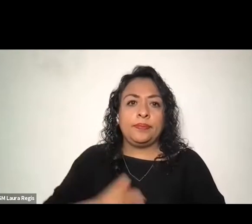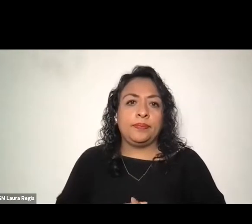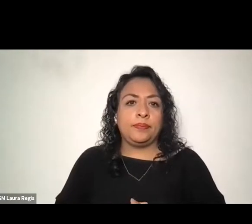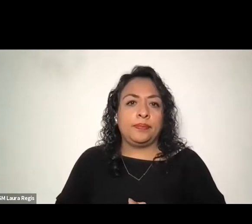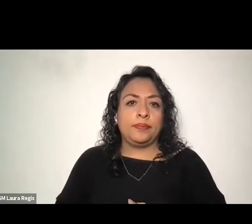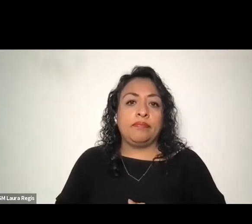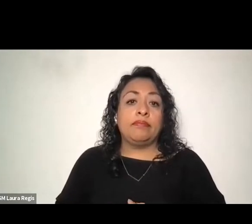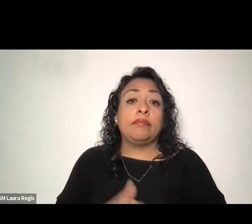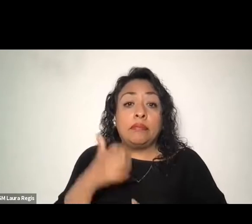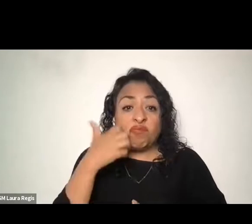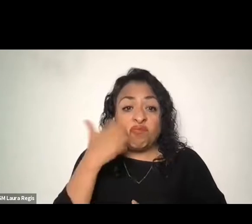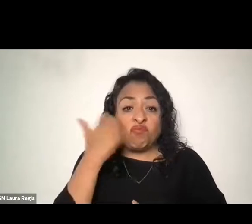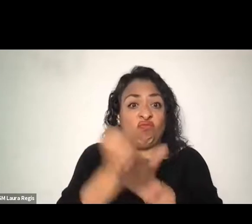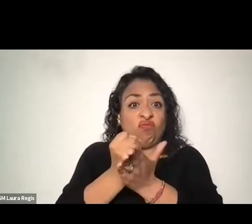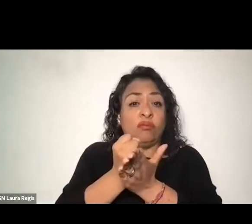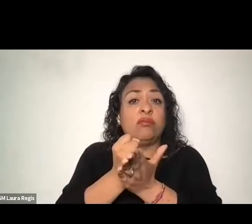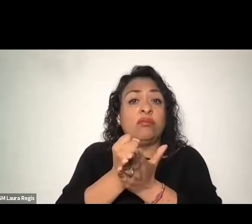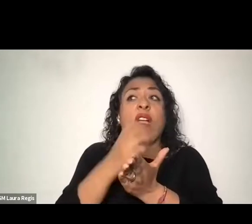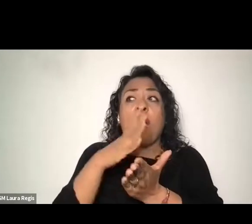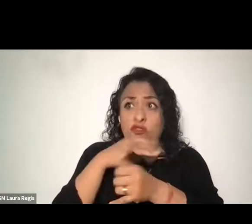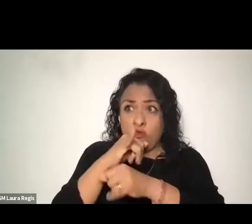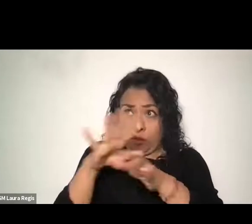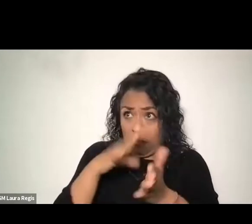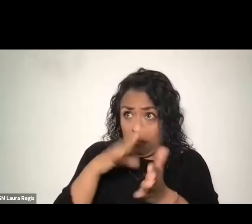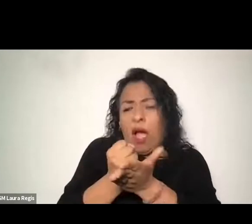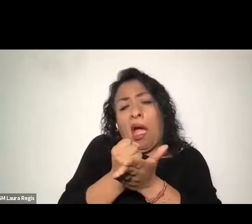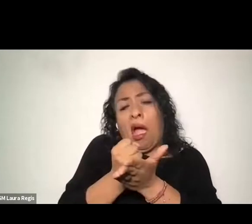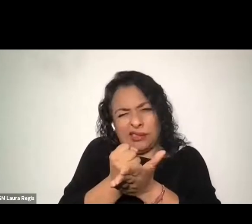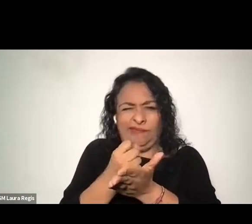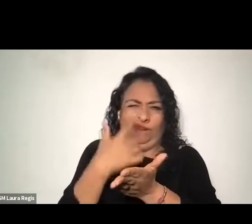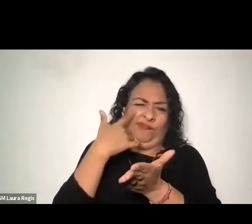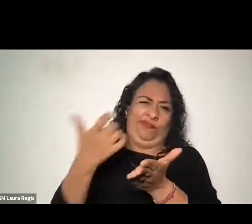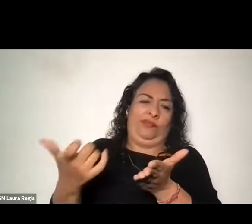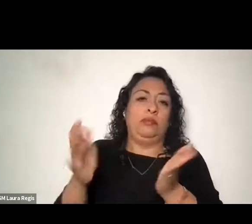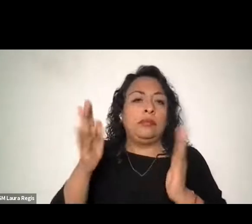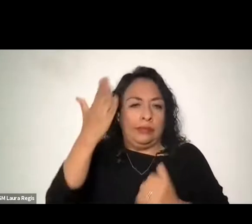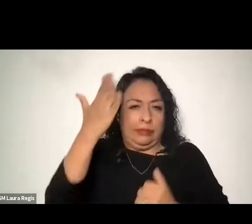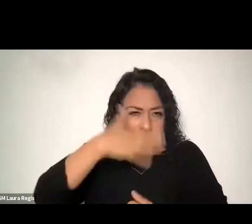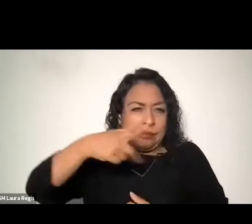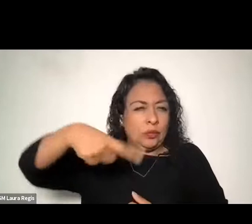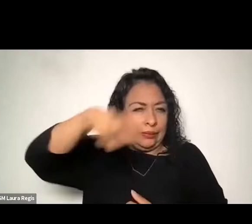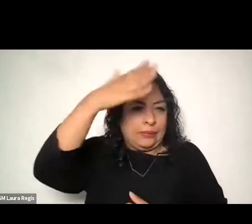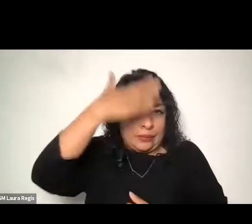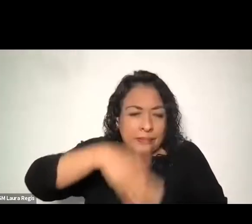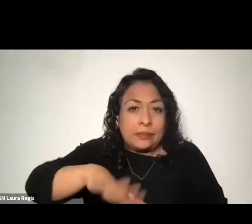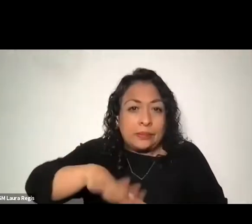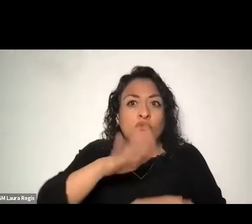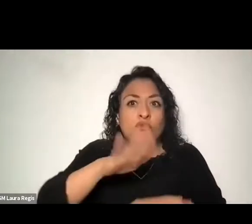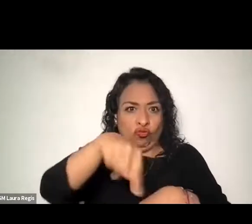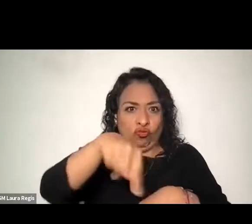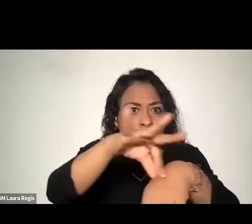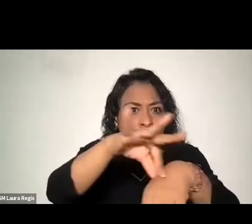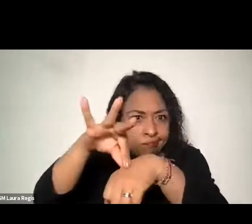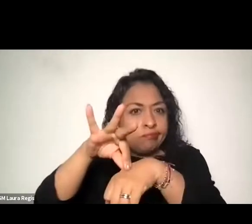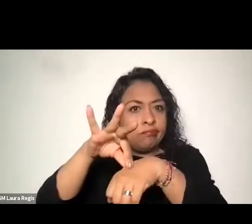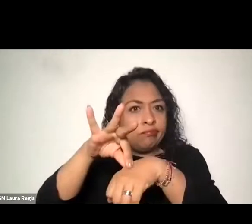quisieran aprobarlos si tienen información, porque además sabemos ustedes, sobre todo porque lo están viviendo a nivel de terreno,